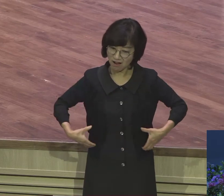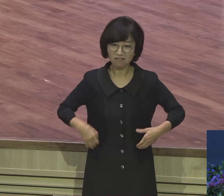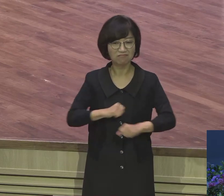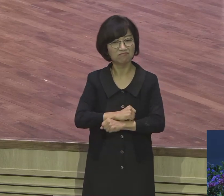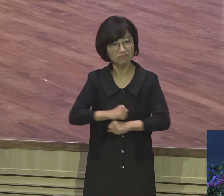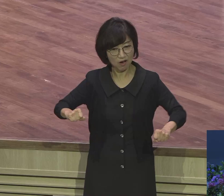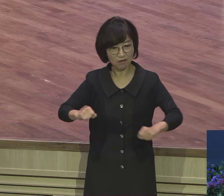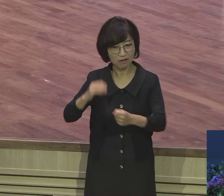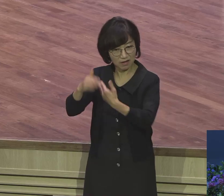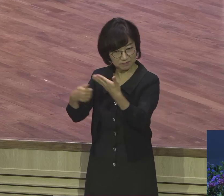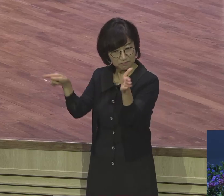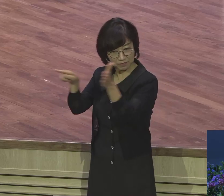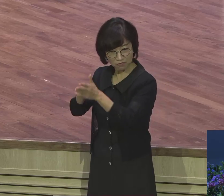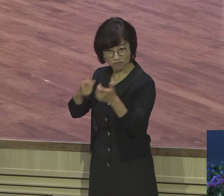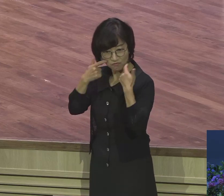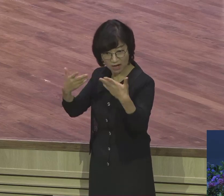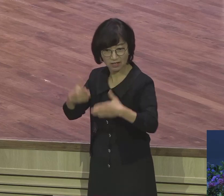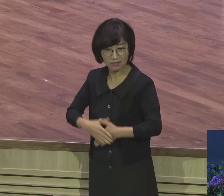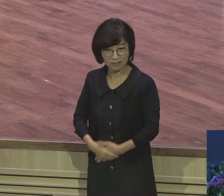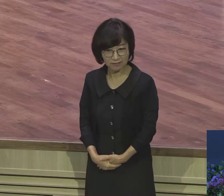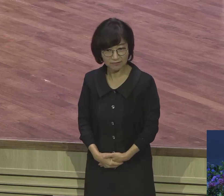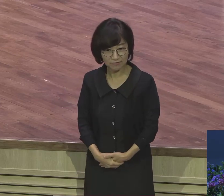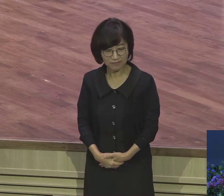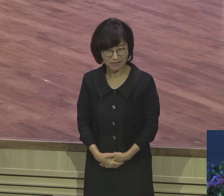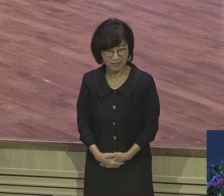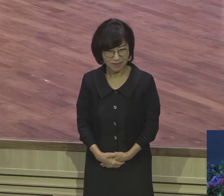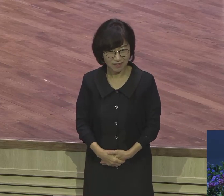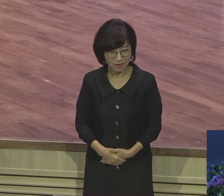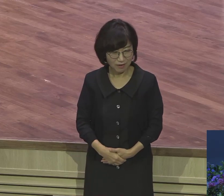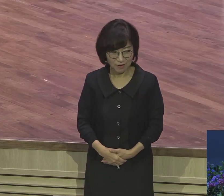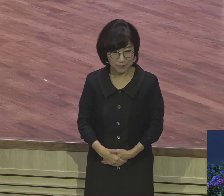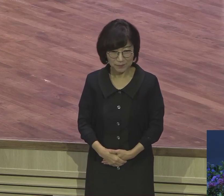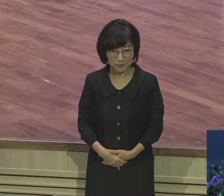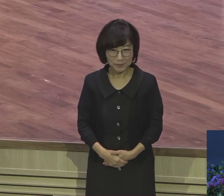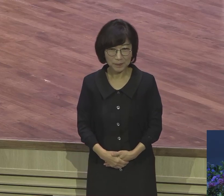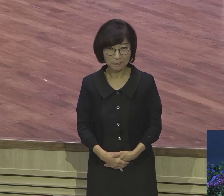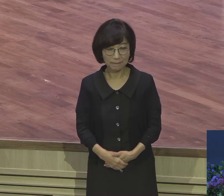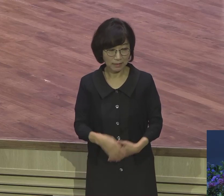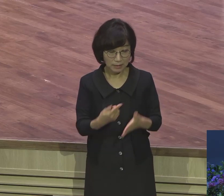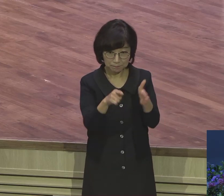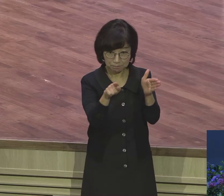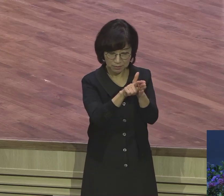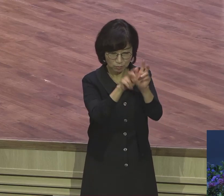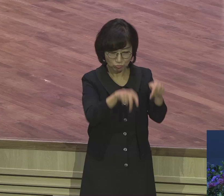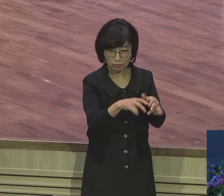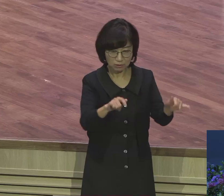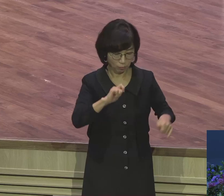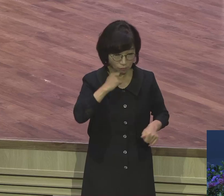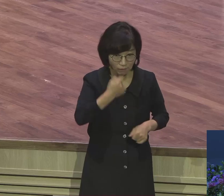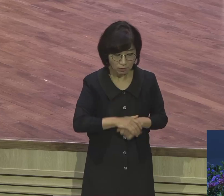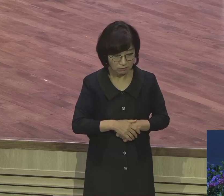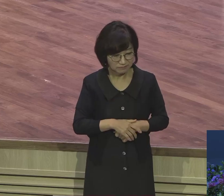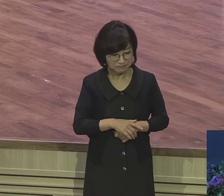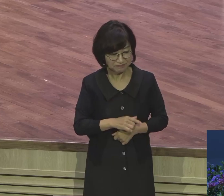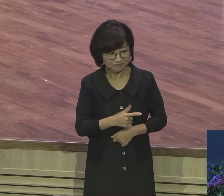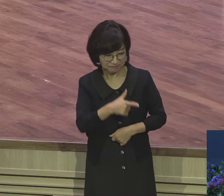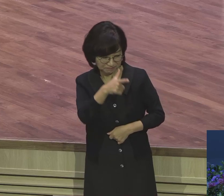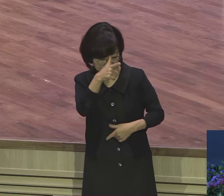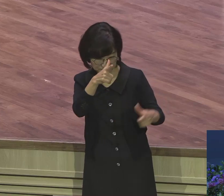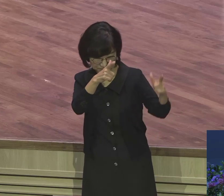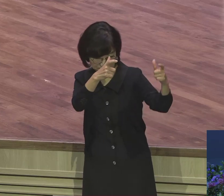죽은 의지하는 사람이에요. 이거 쉽지 않습니다. 불신자들은 불가능합니다. 죽을 때까지 갑니다. 죽을 때까지 가요.